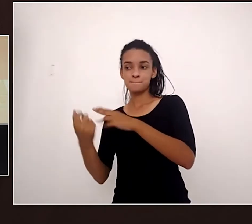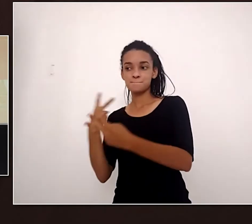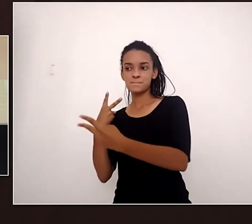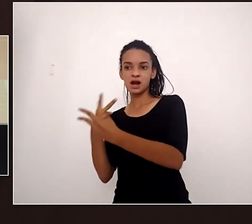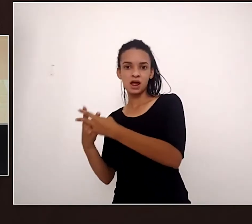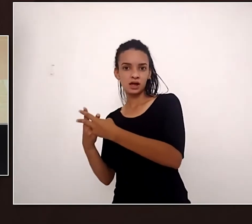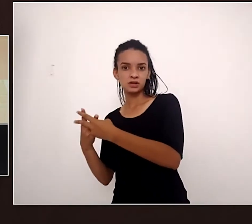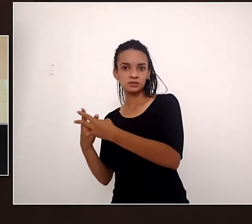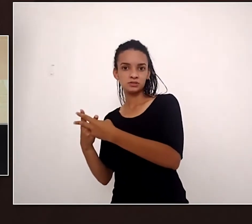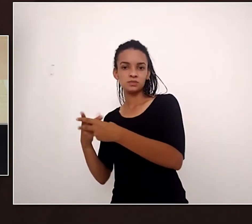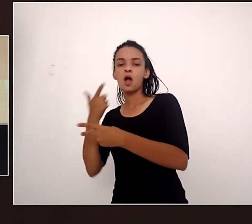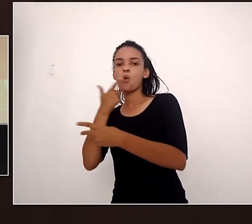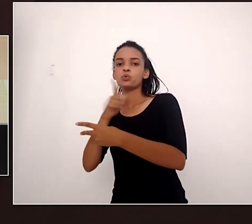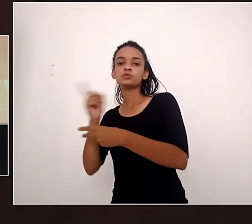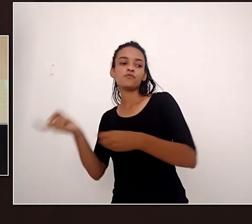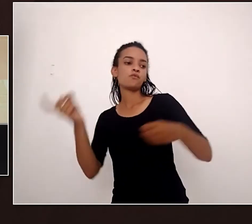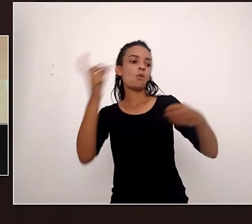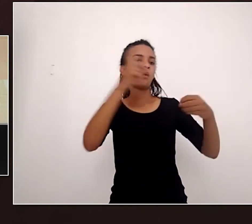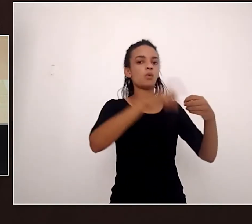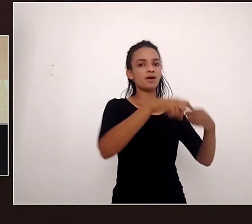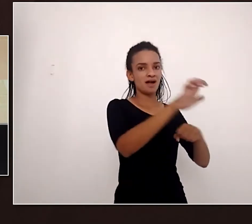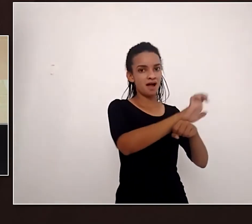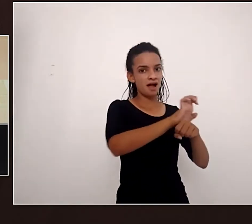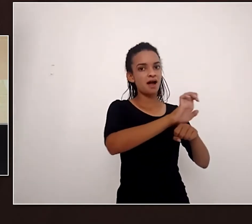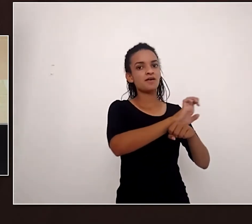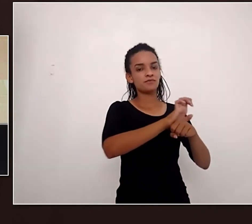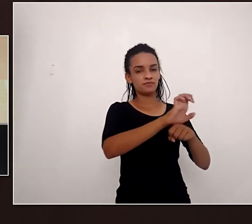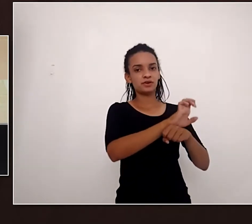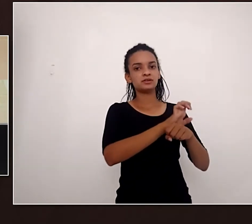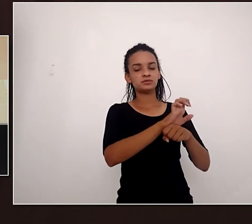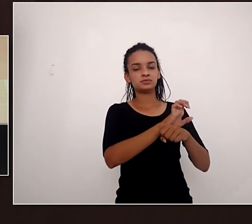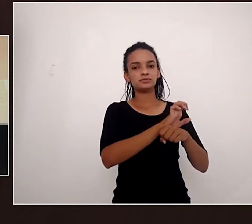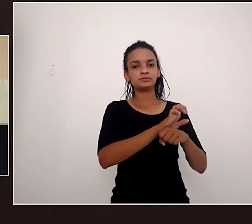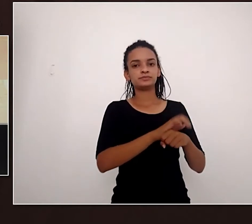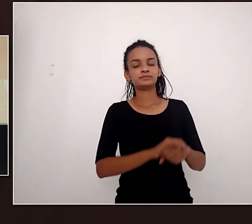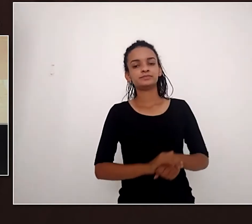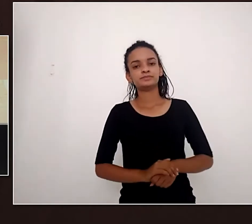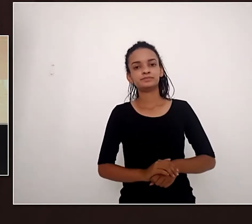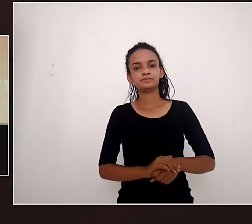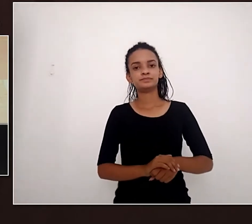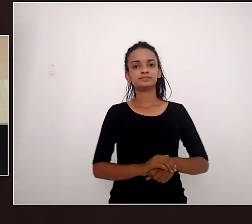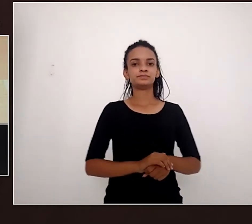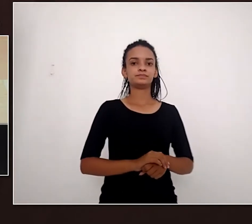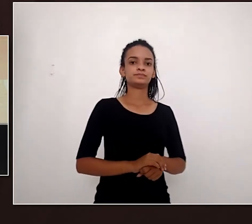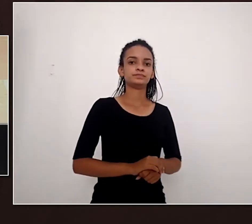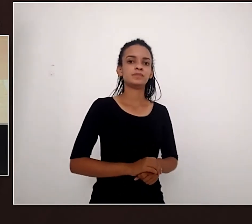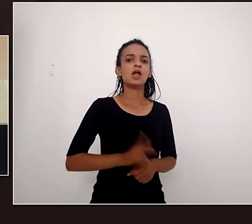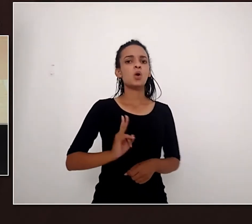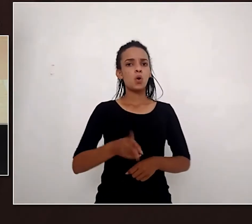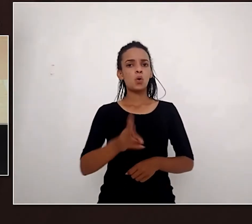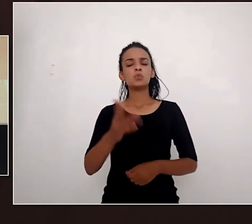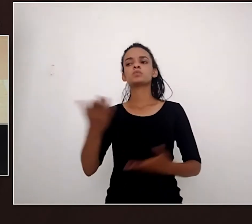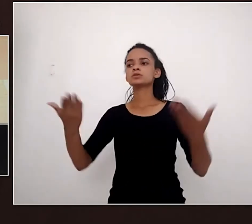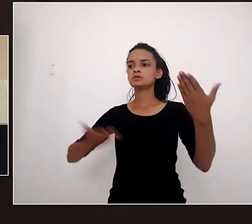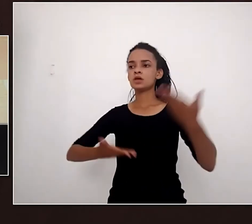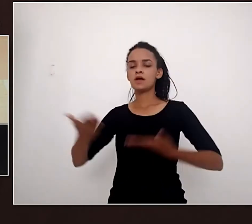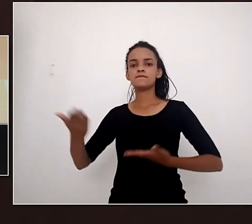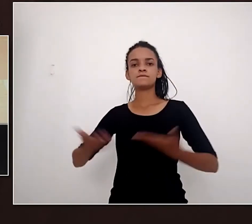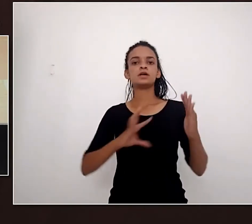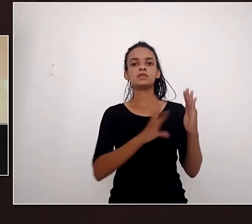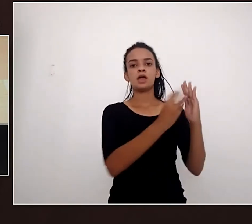Éfeso, né, no seu reinado, e retomou seu serviço entre as igrejas na